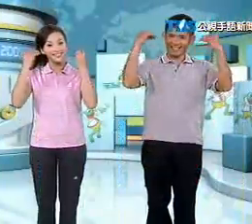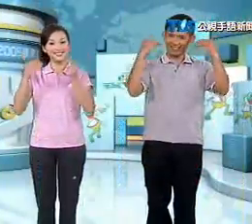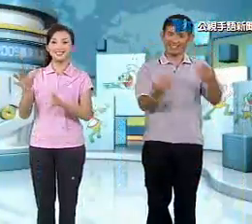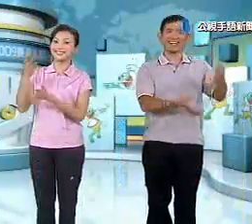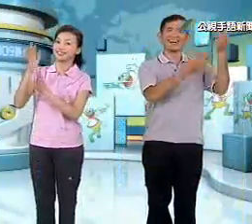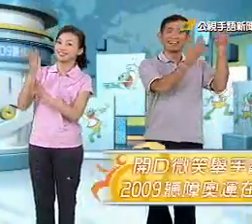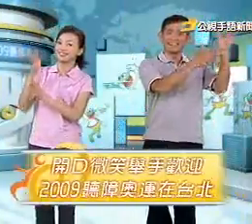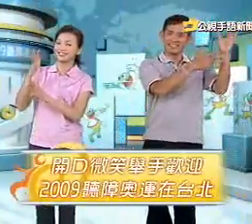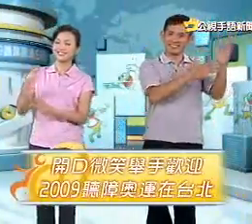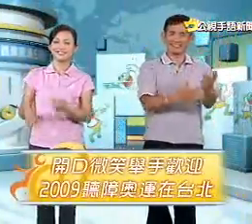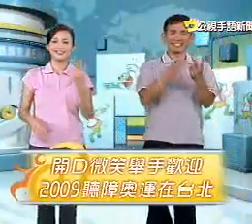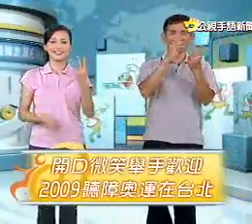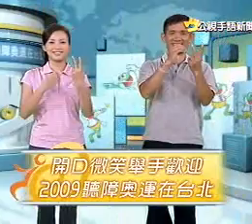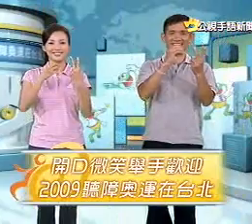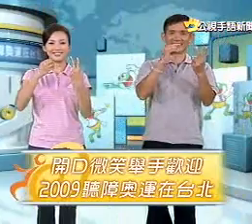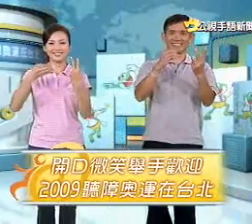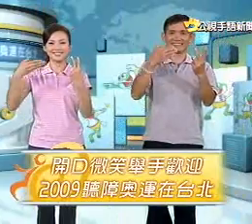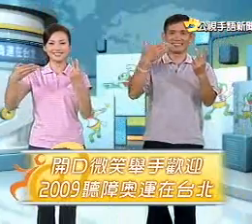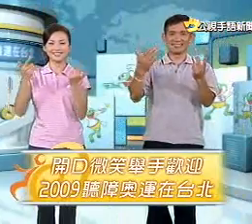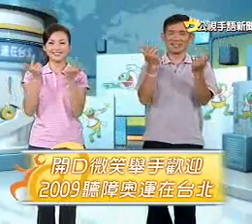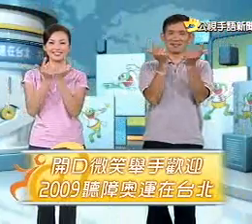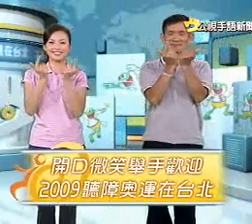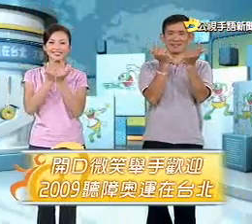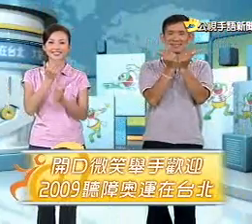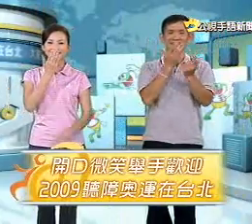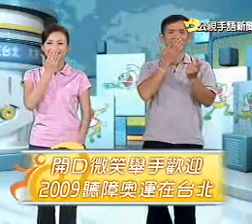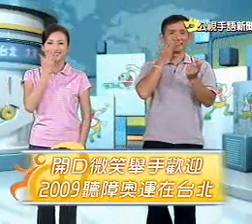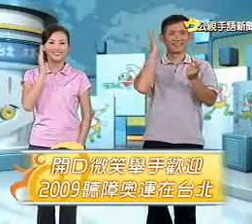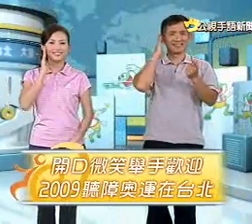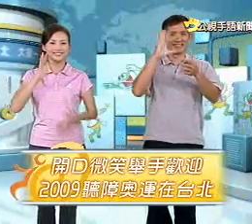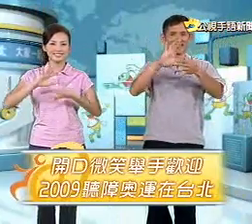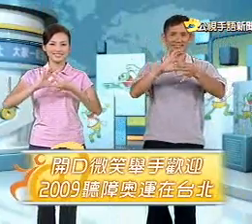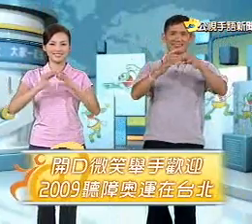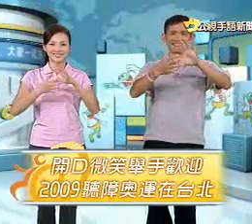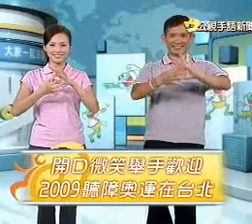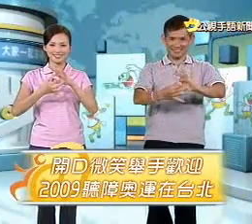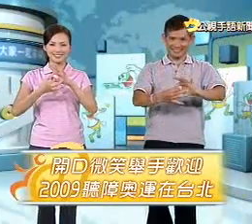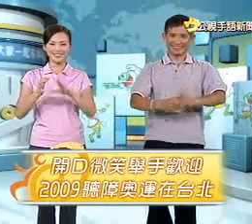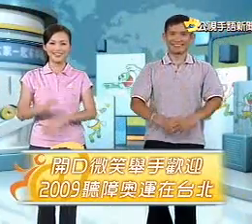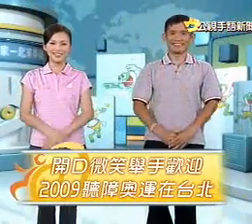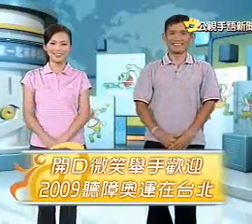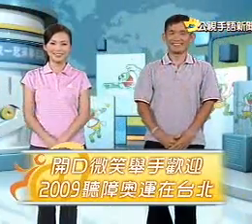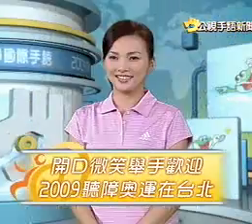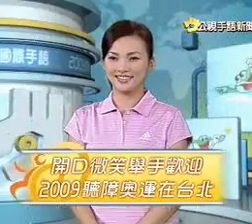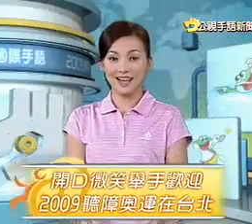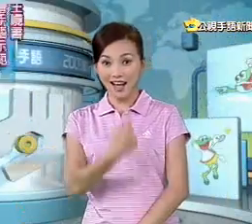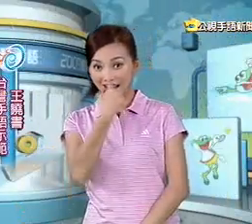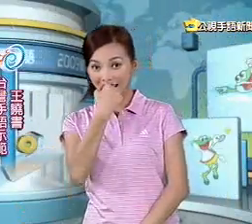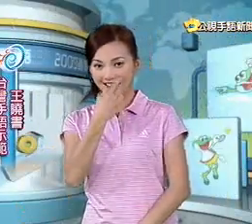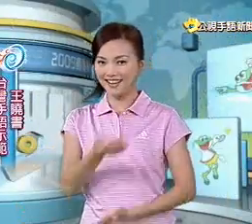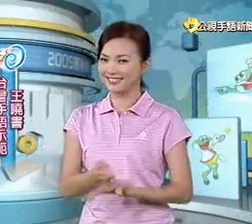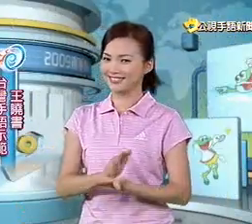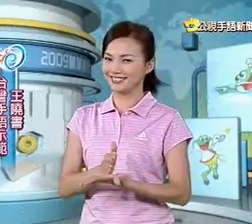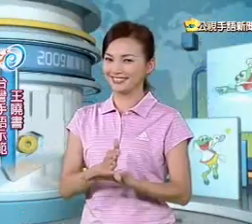开口微笑，举手欢迎，2009听障奥运在台北。 我是小